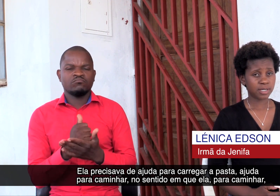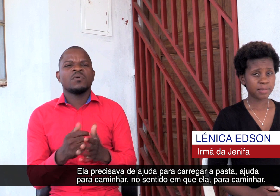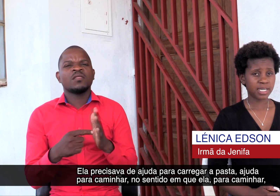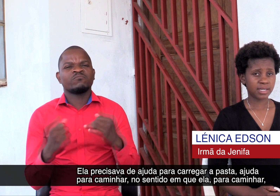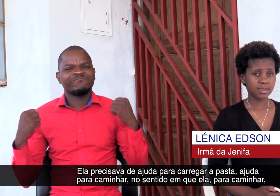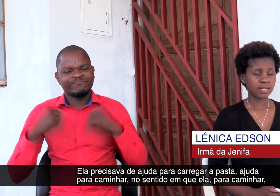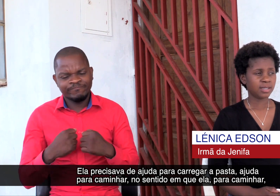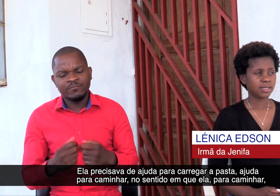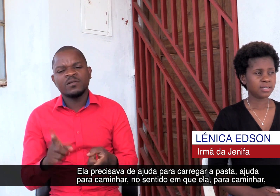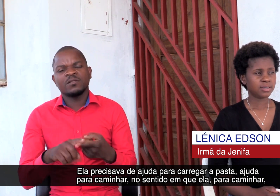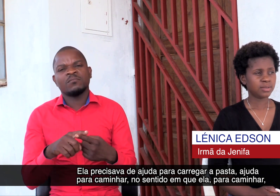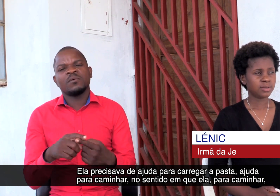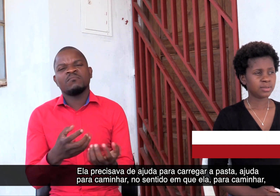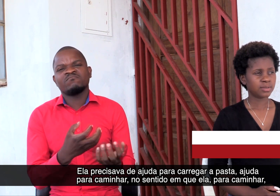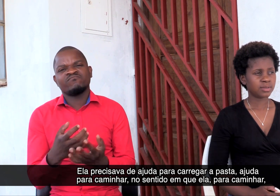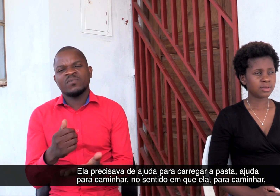ajuda para caminhar,